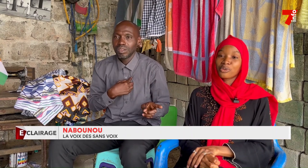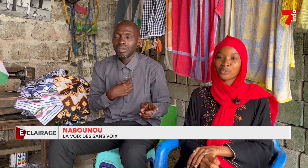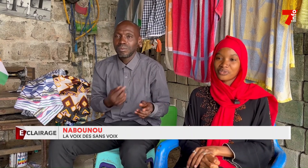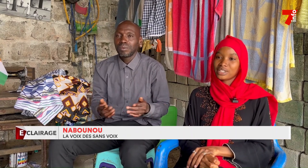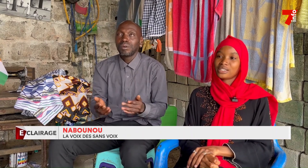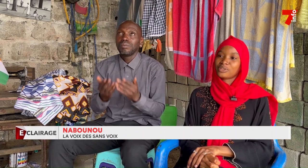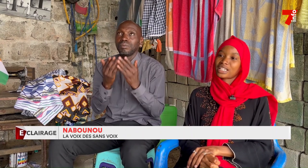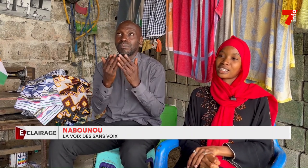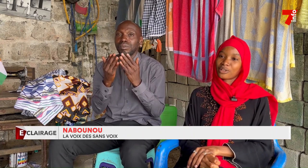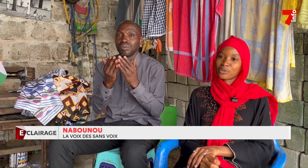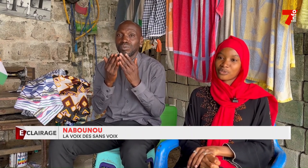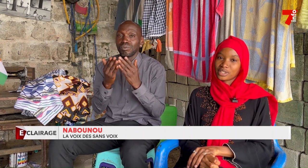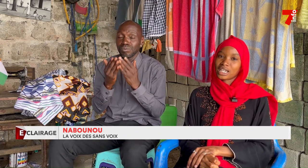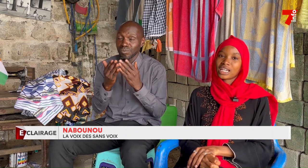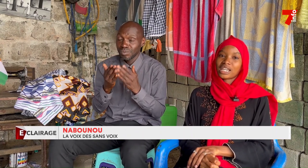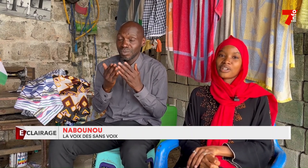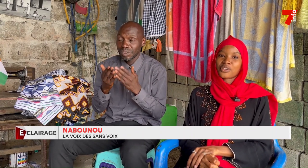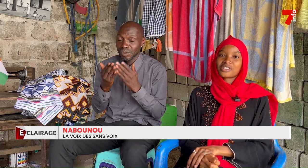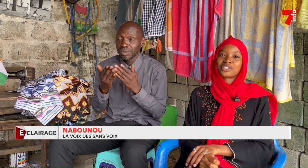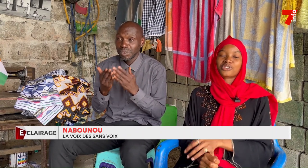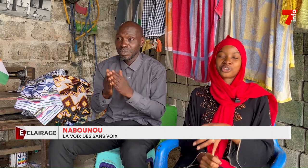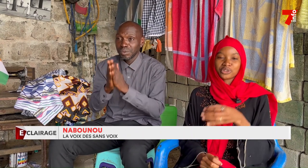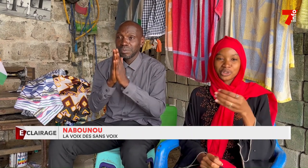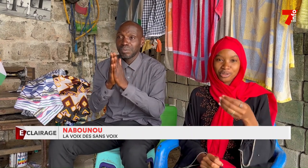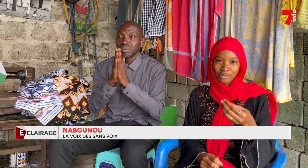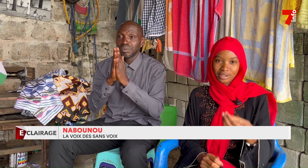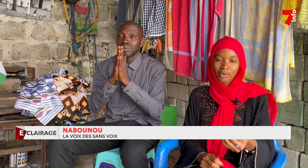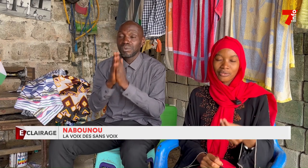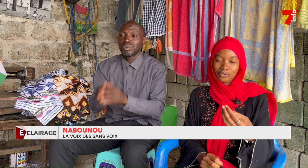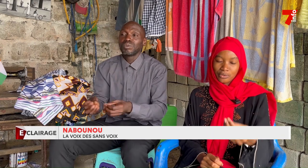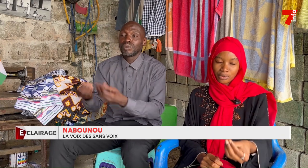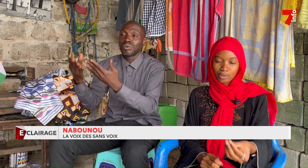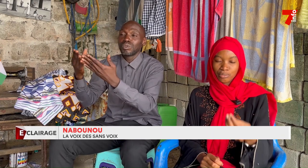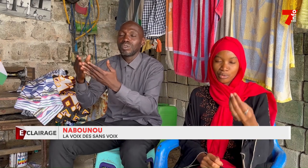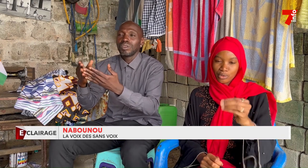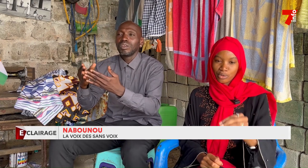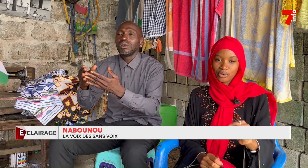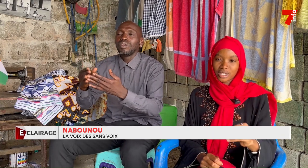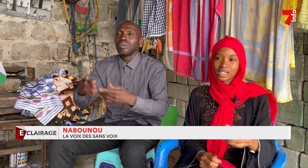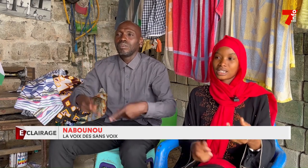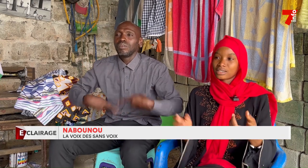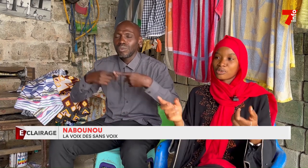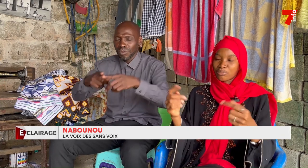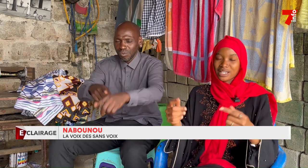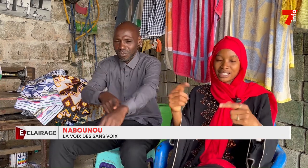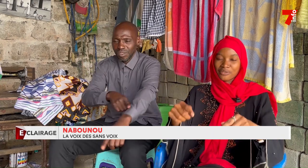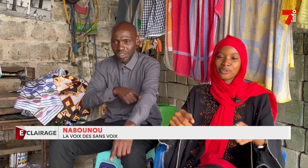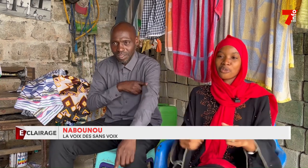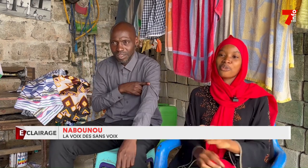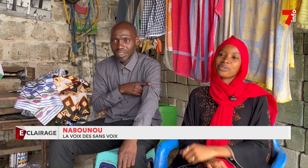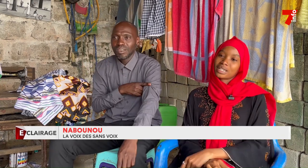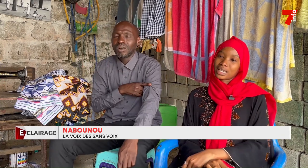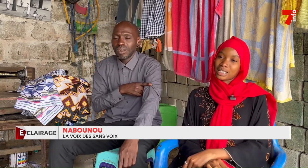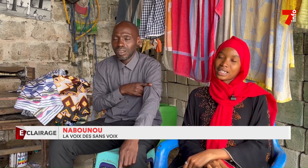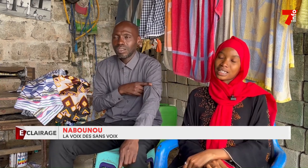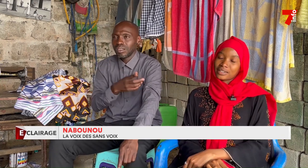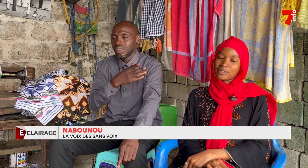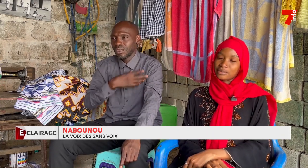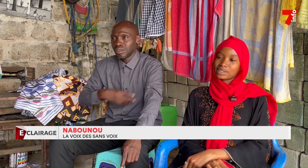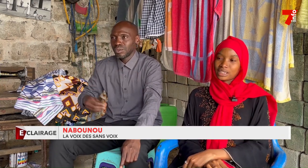une longue vie, une très, très longue vie. Que ce changement qu'on veut pour eux, se passe devant eux.